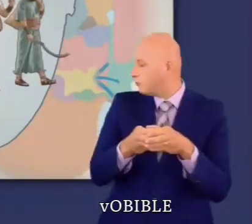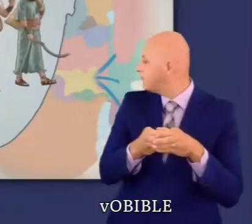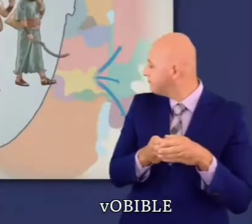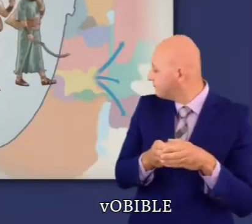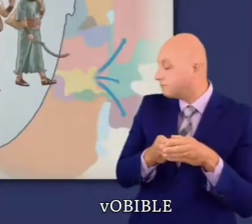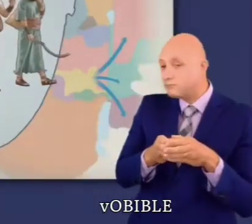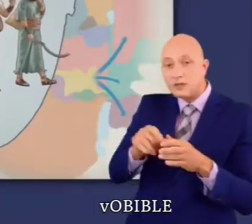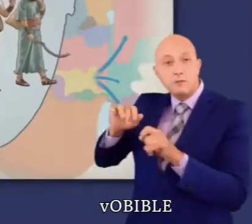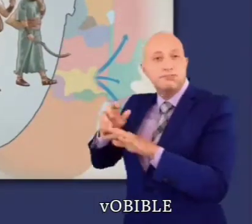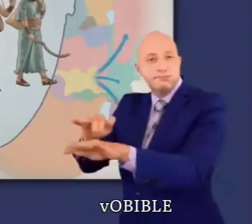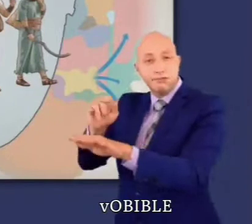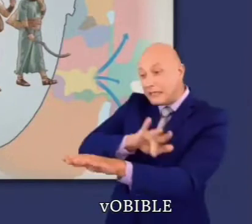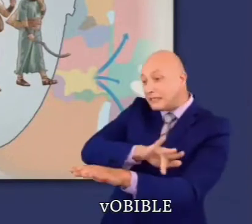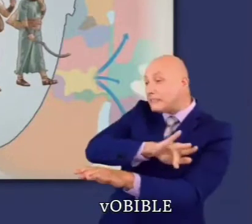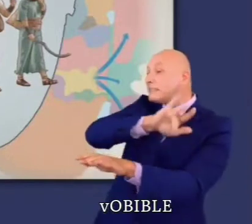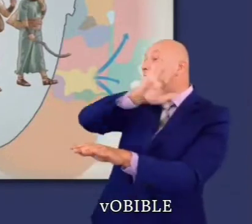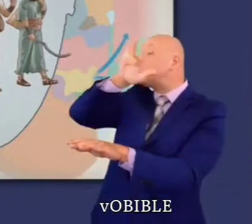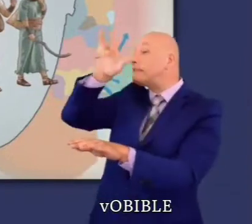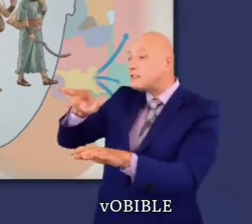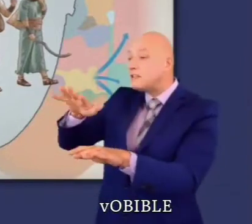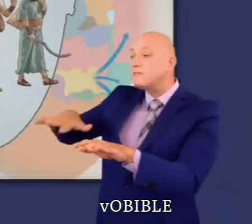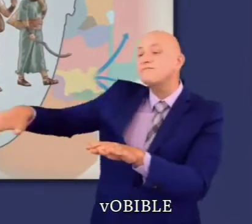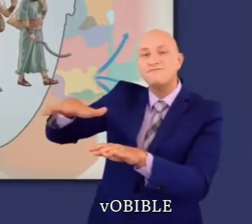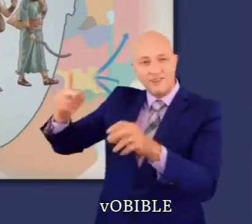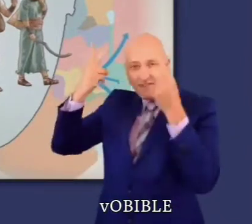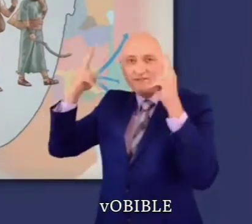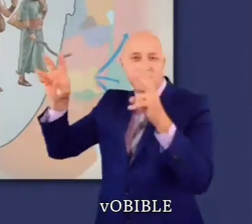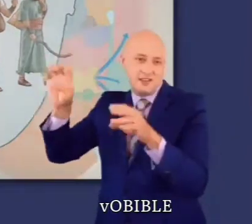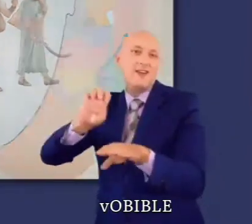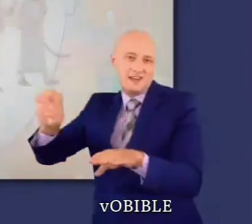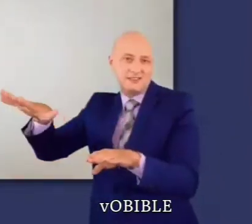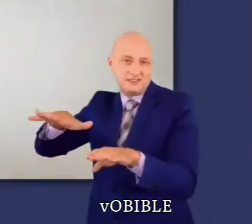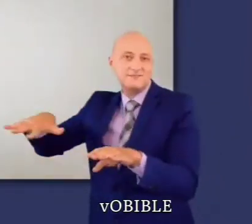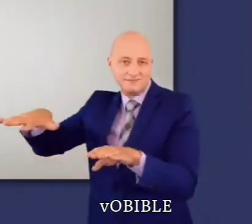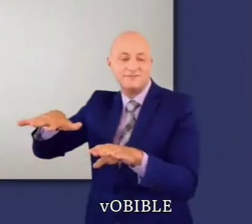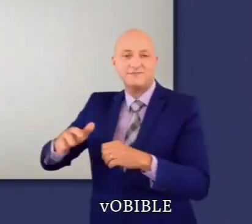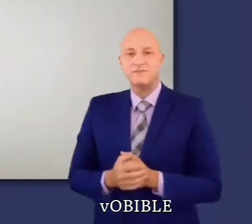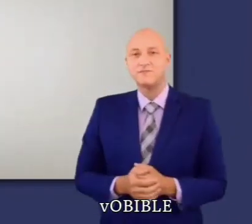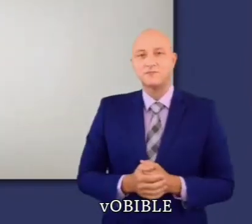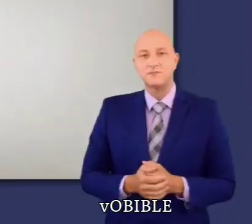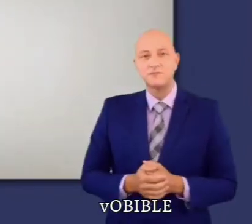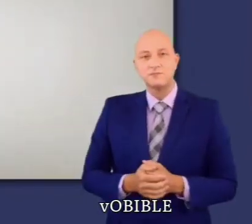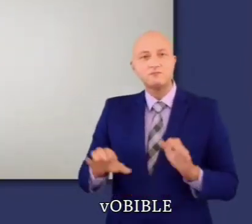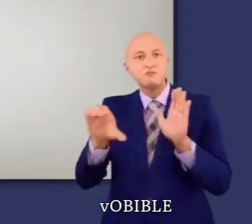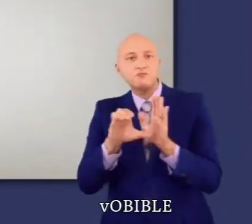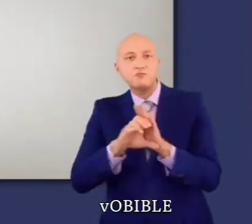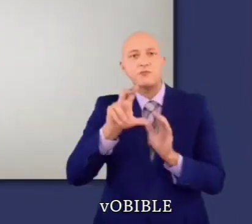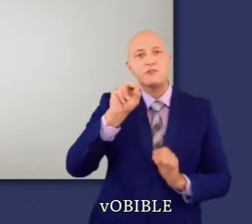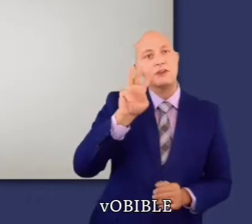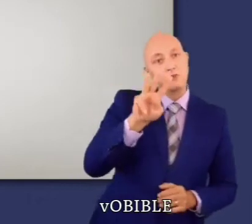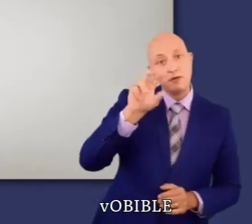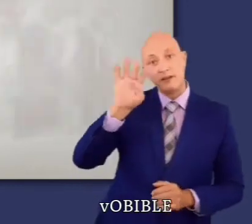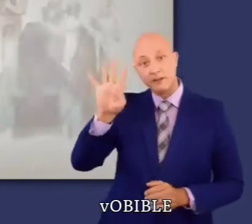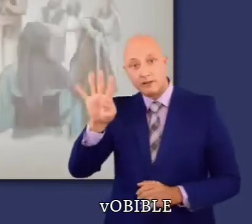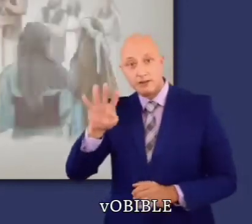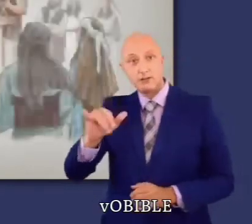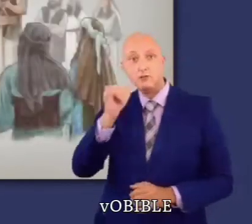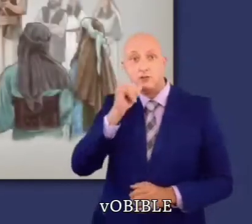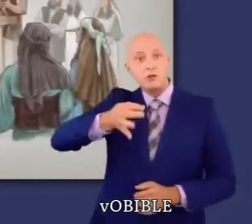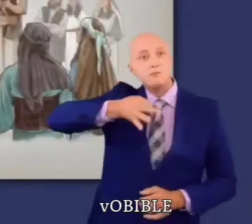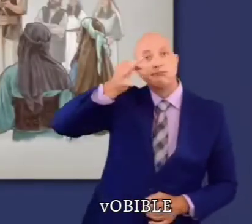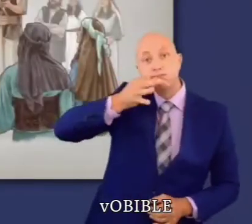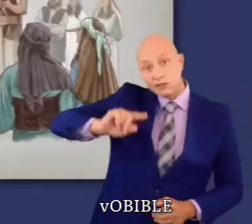Dans les chapitres 13 à 22, la terre promise est répartie entre les tribus d'Israël, le tabernacle est